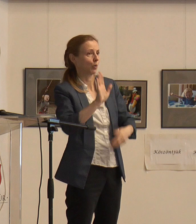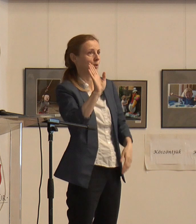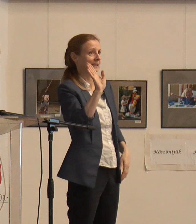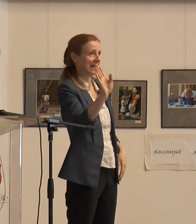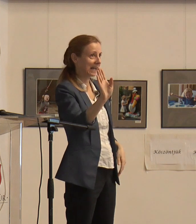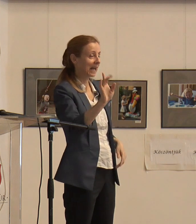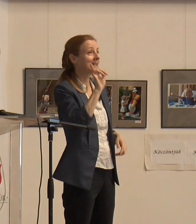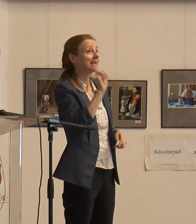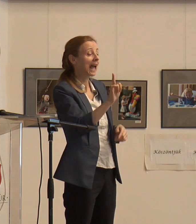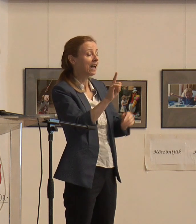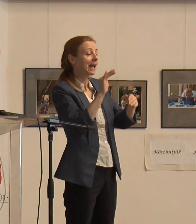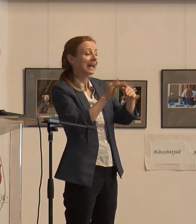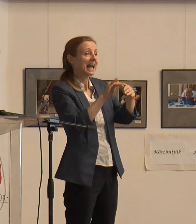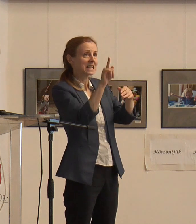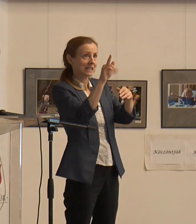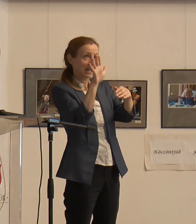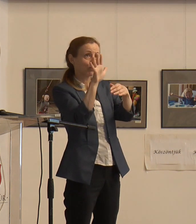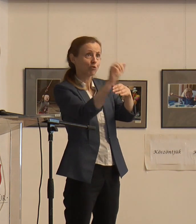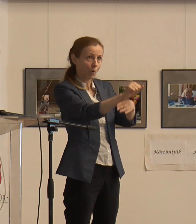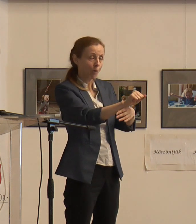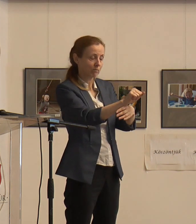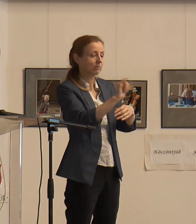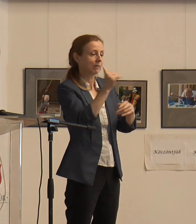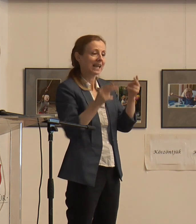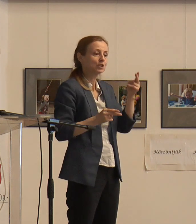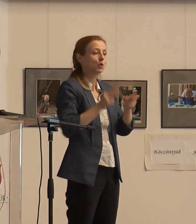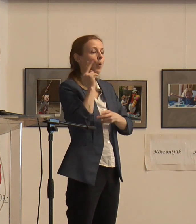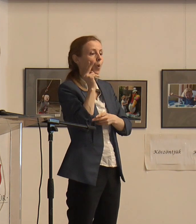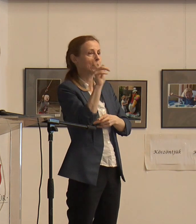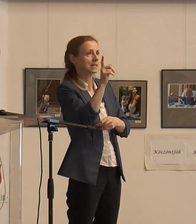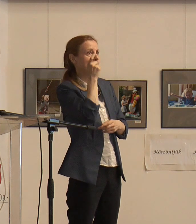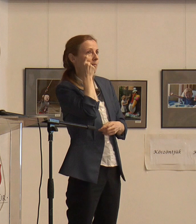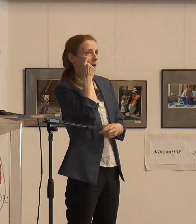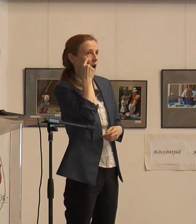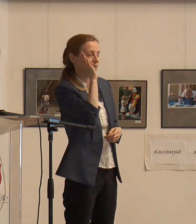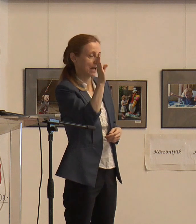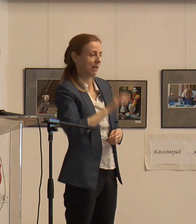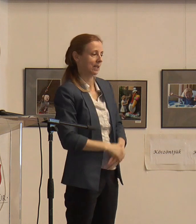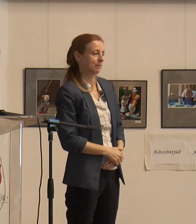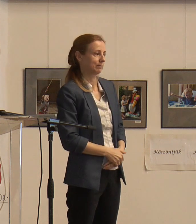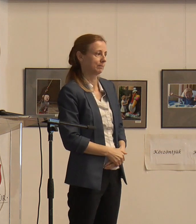de a kezedet fogom, és őrizzem a szemedet.